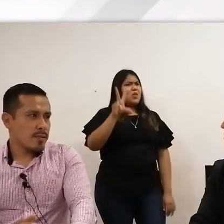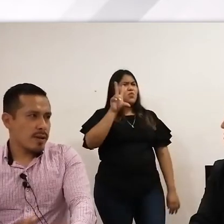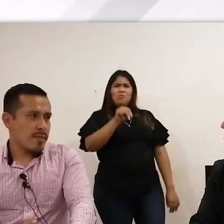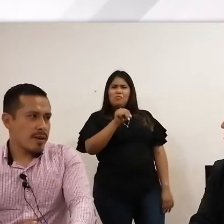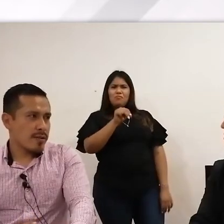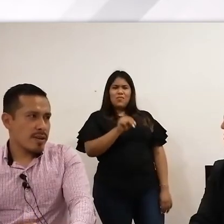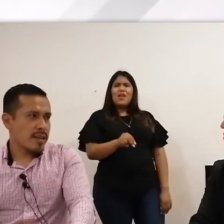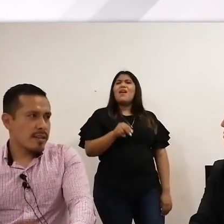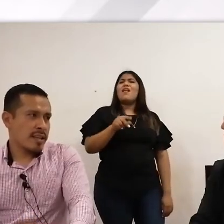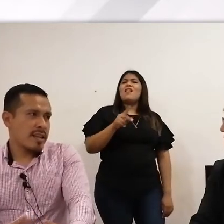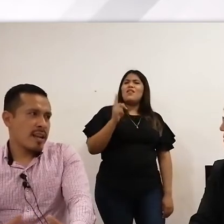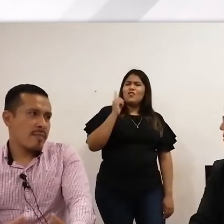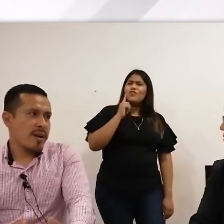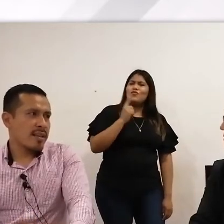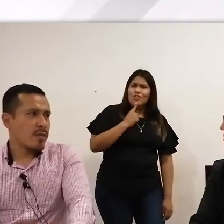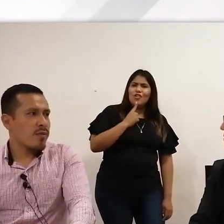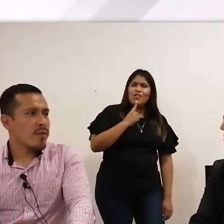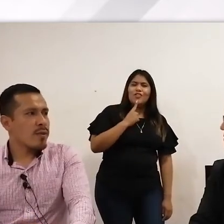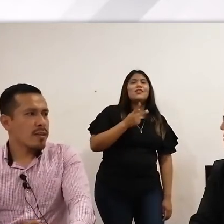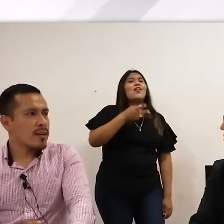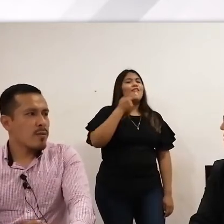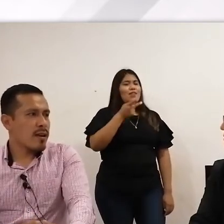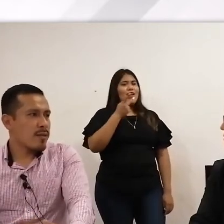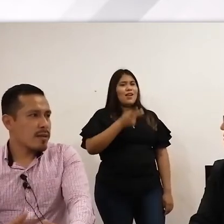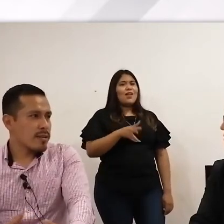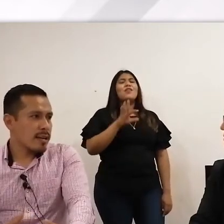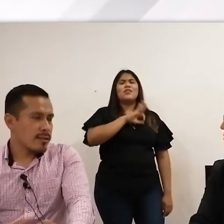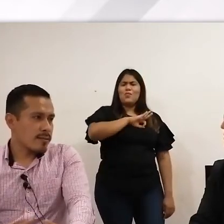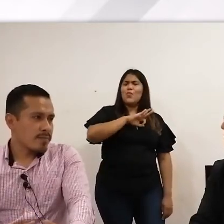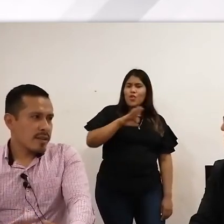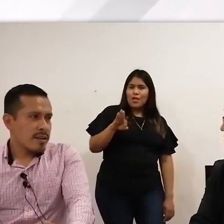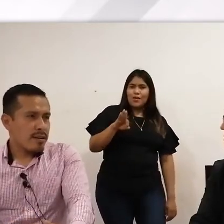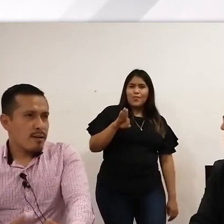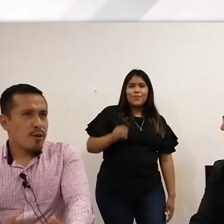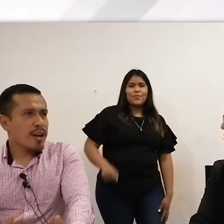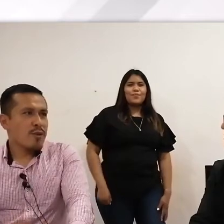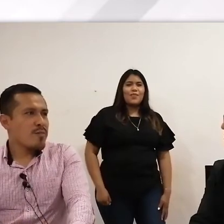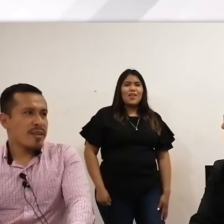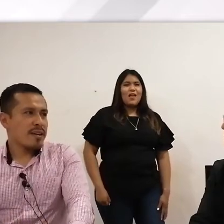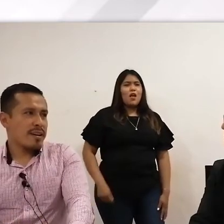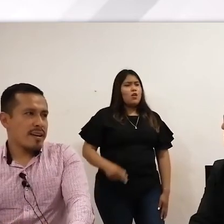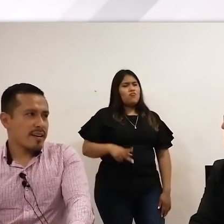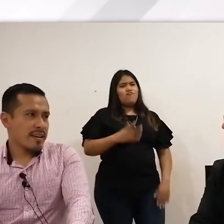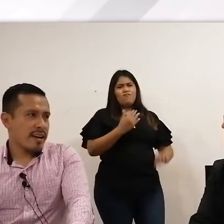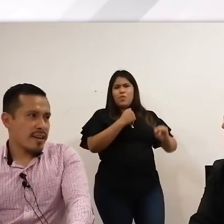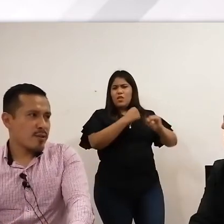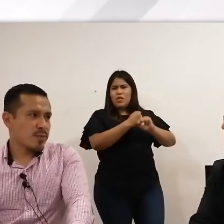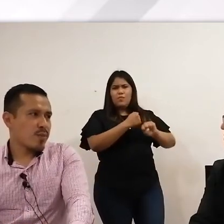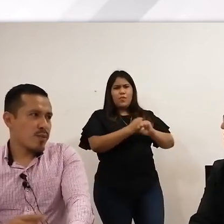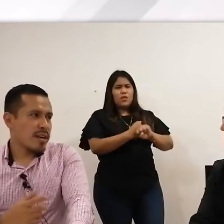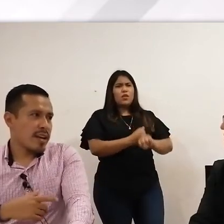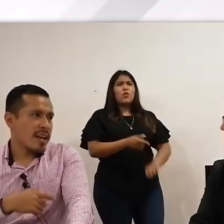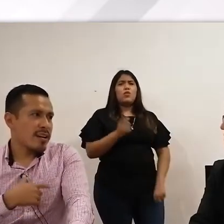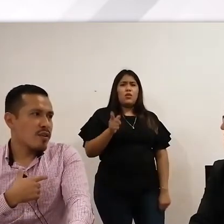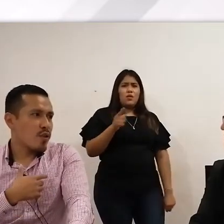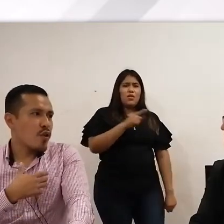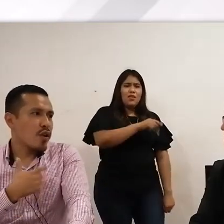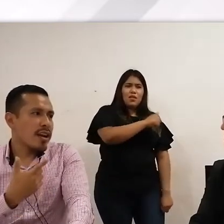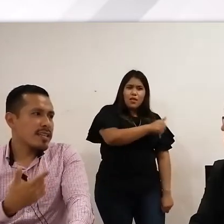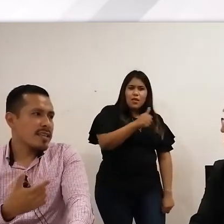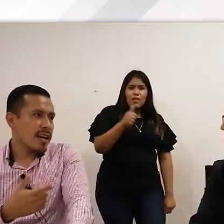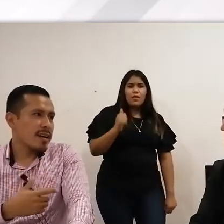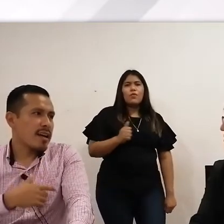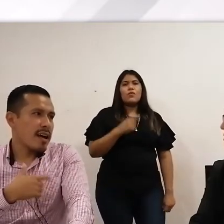sordas en su gran mayoría tienen el aparato fonoarticulador intacto, lo que no impediría que ellos